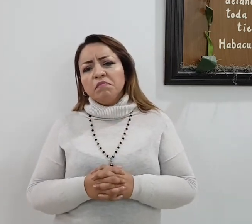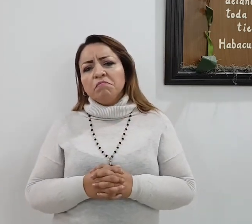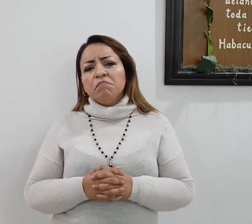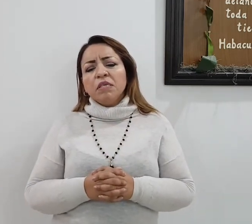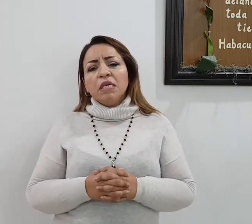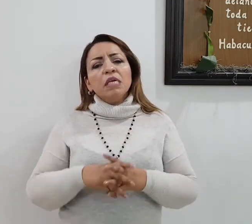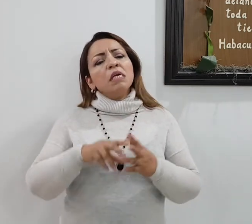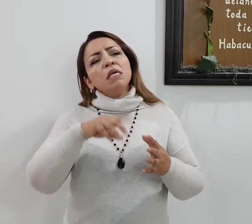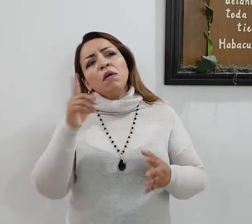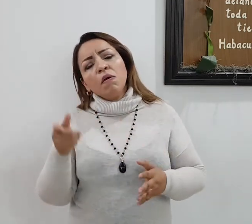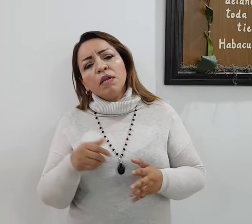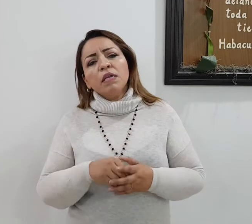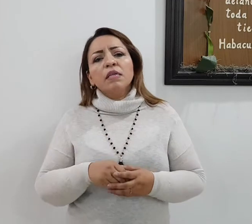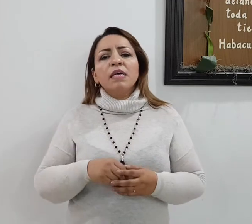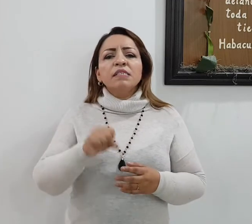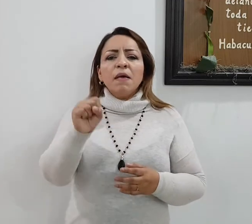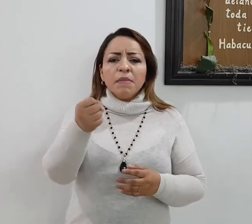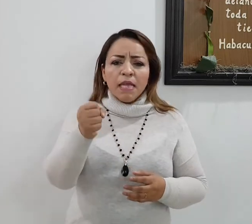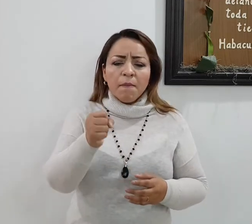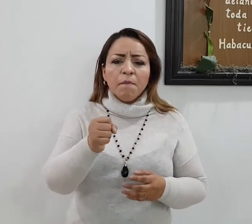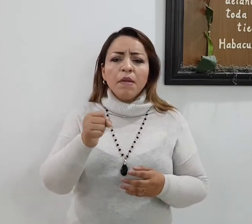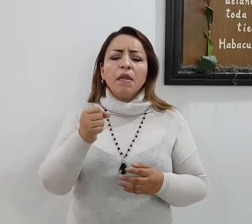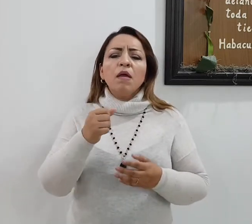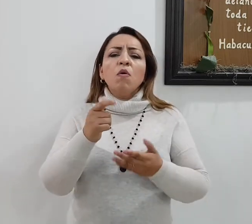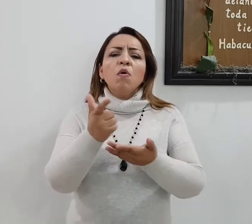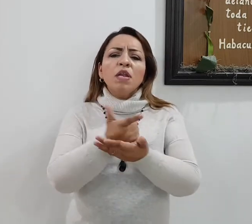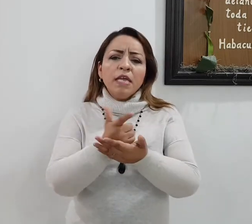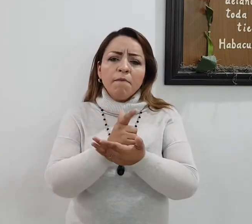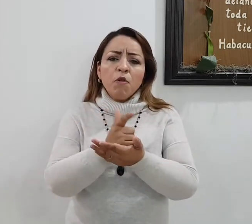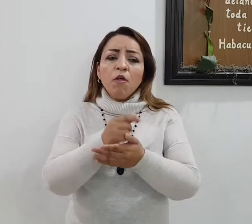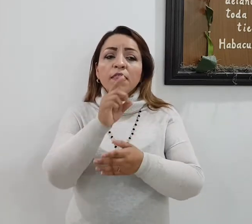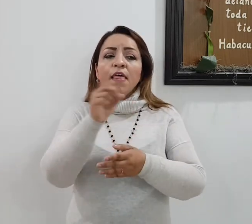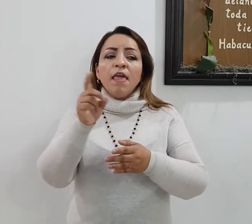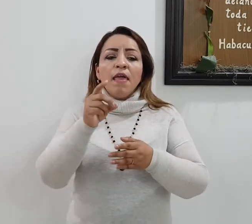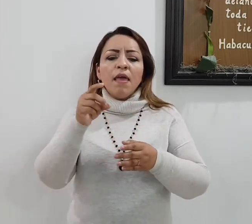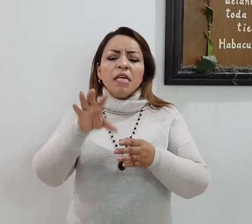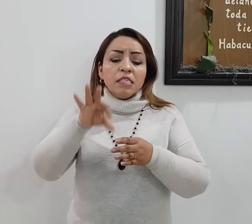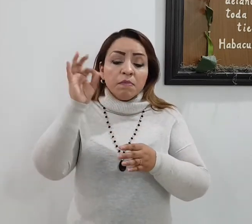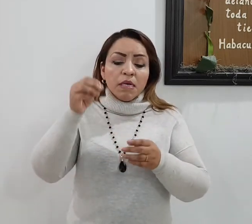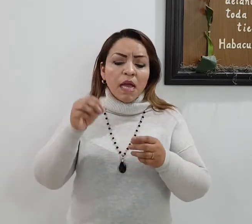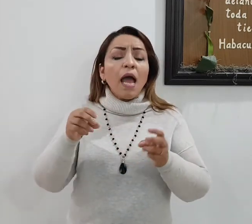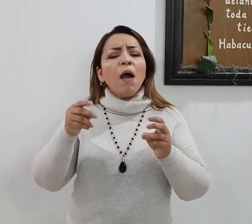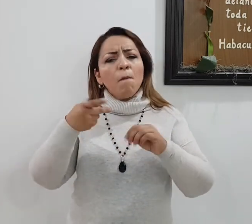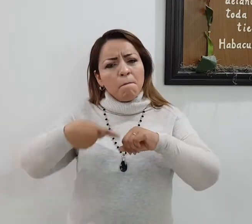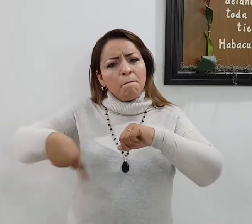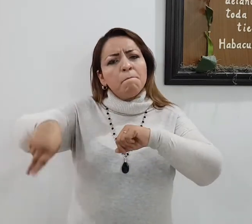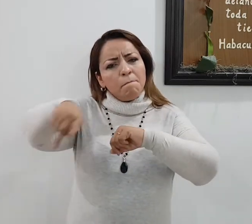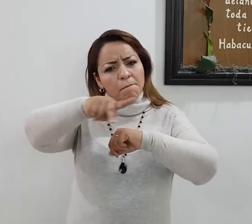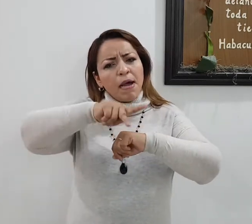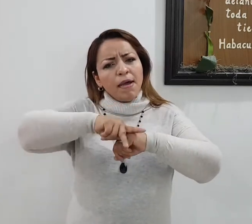Piensen. Ahí puede encontrarlo también en la Biblia. En octubre, un libro de motivación personal,